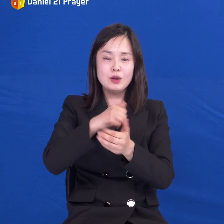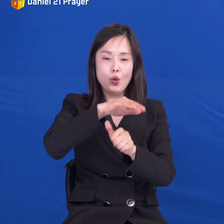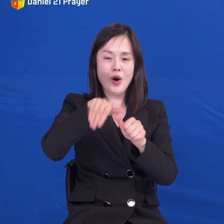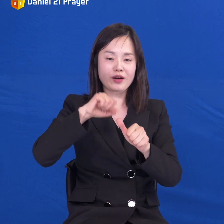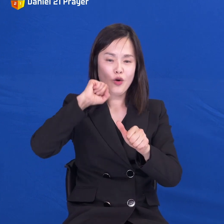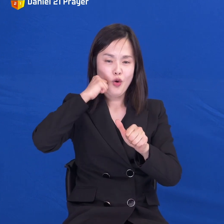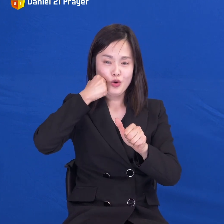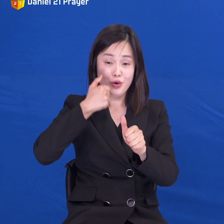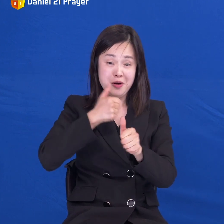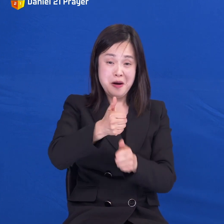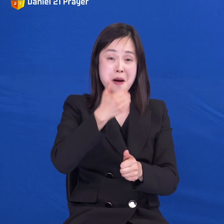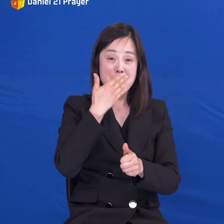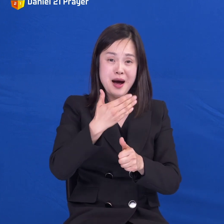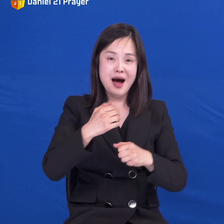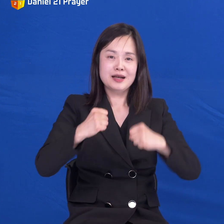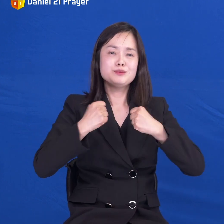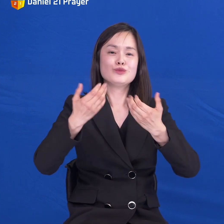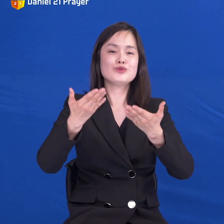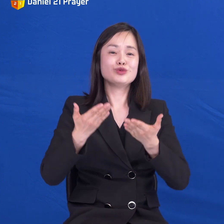그래서 그날 저녁 꽉 찼어요.